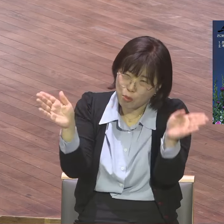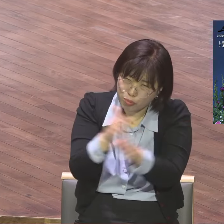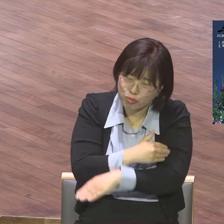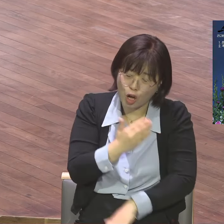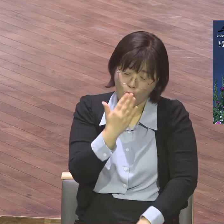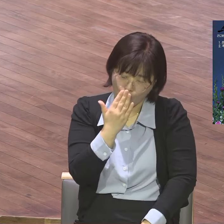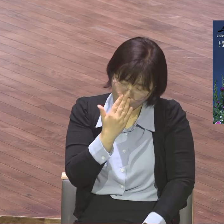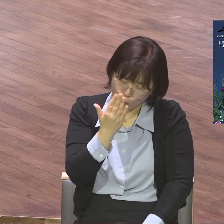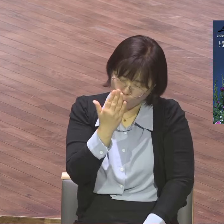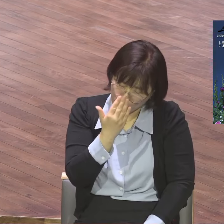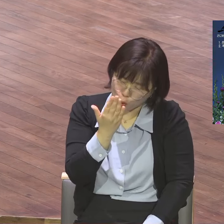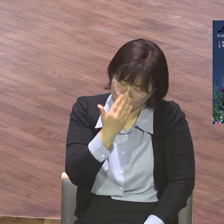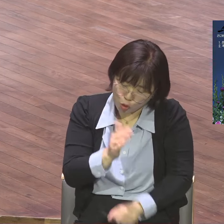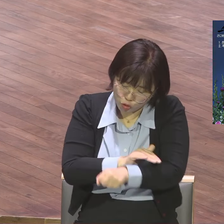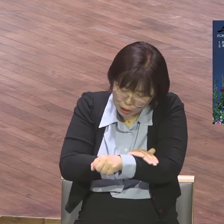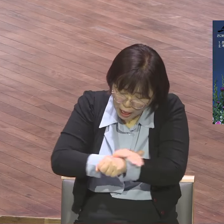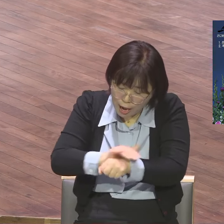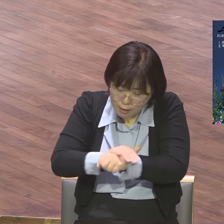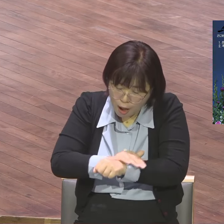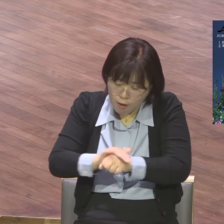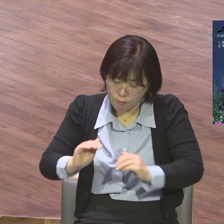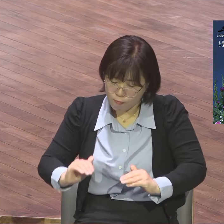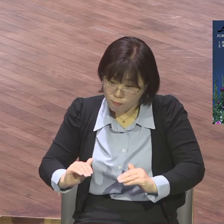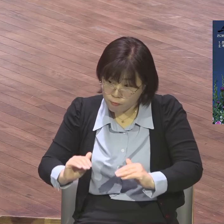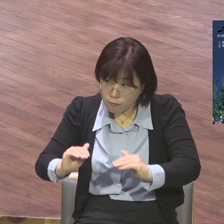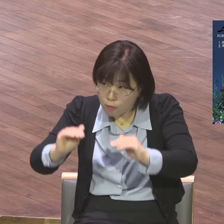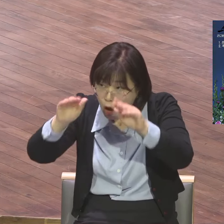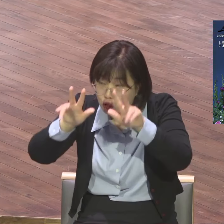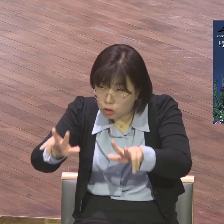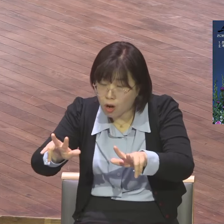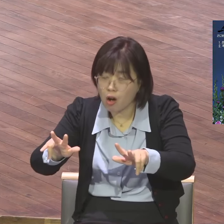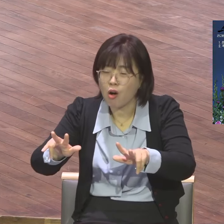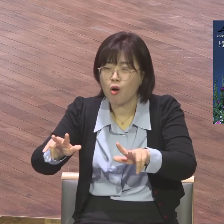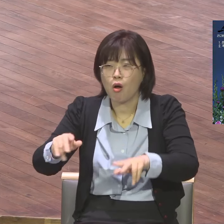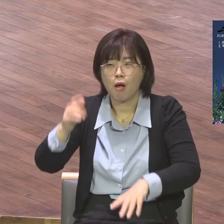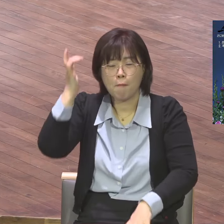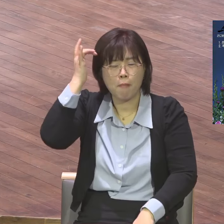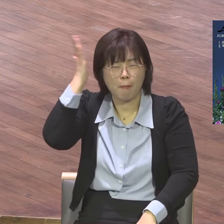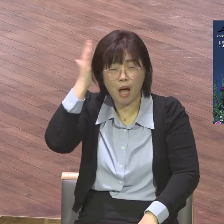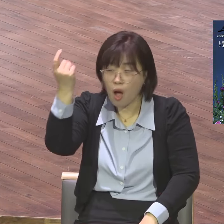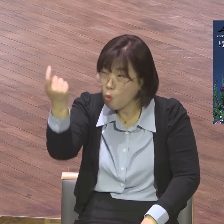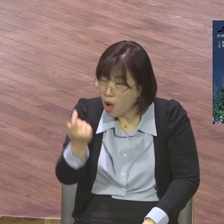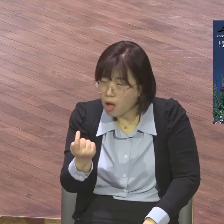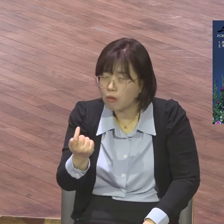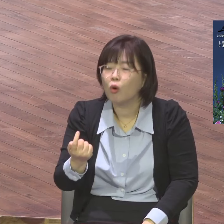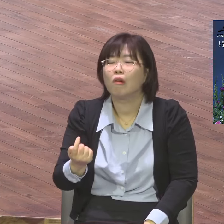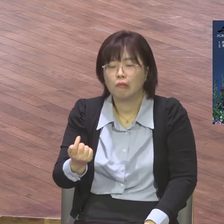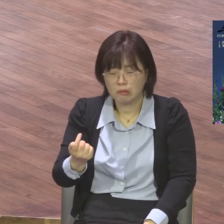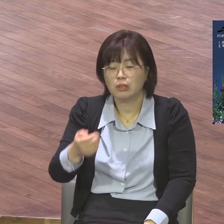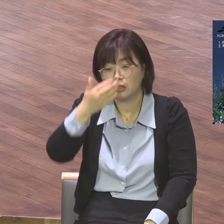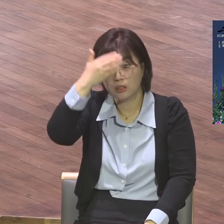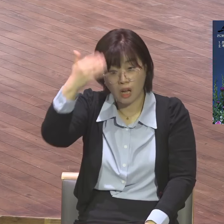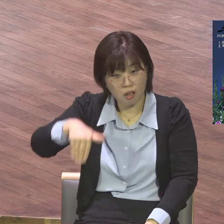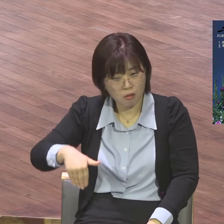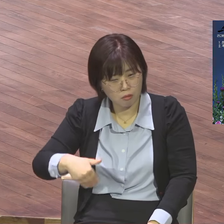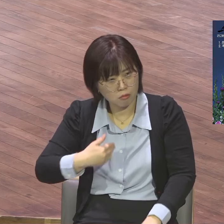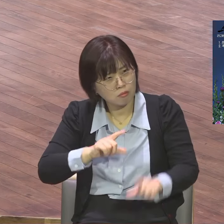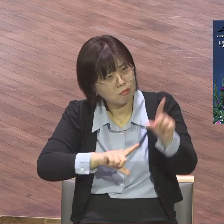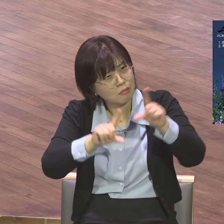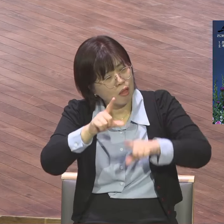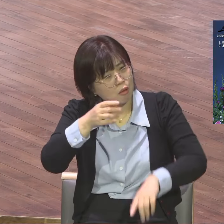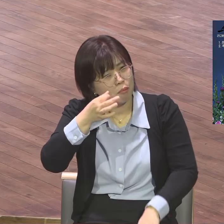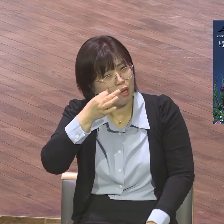얼마나 불쌍합니까? 복음 몰라가지고 얼마나 답답하면 머리 빡빡 갖고 사내가 도닥겠어. 수행이잖아. 말 그대로